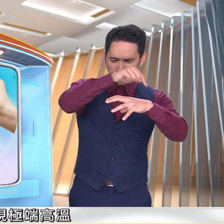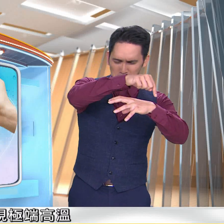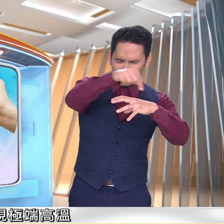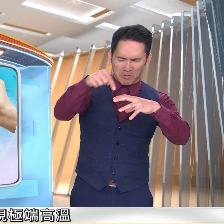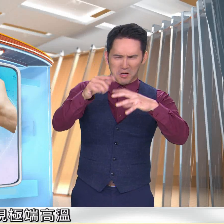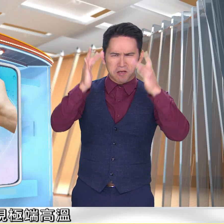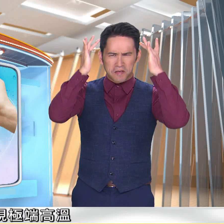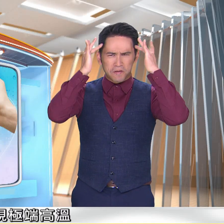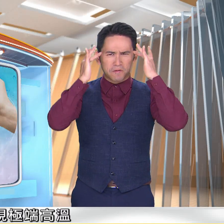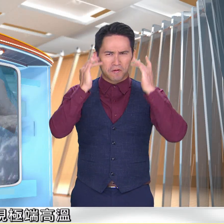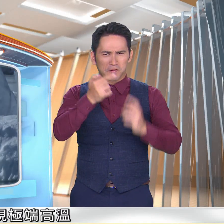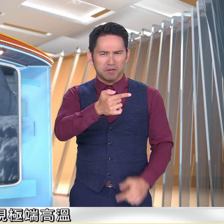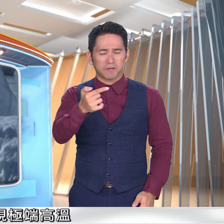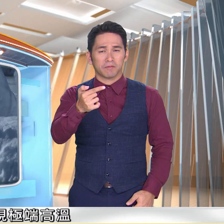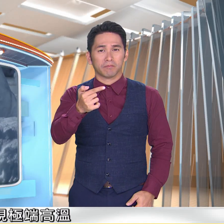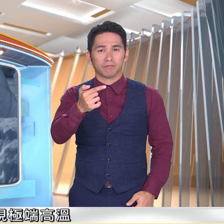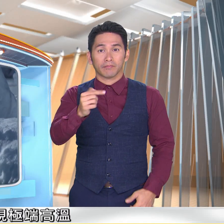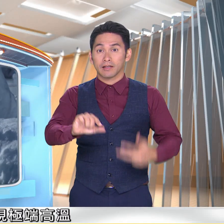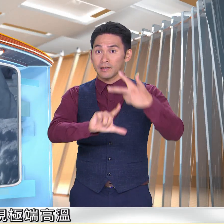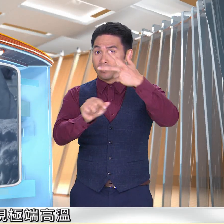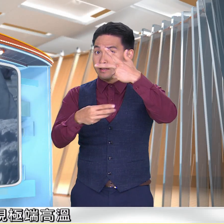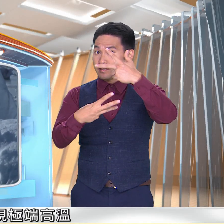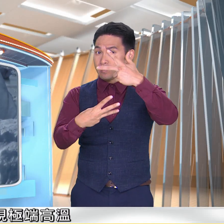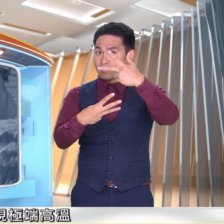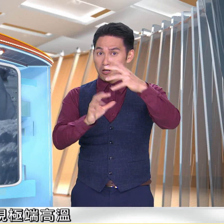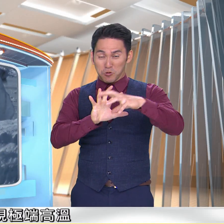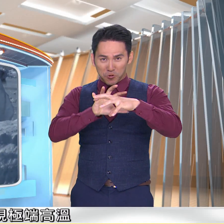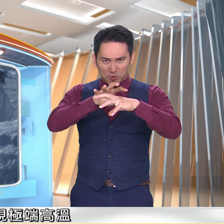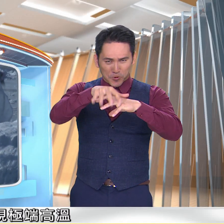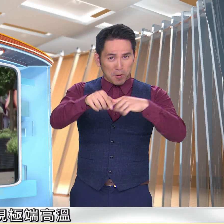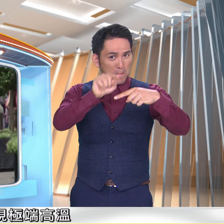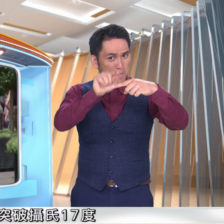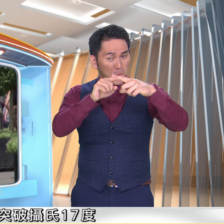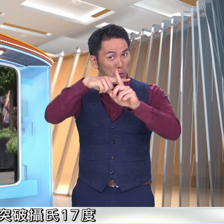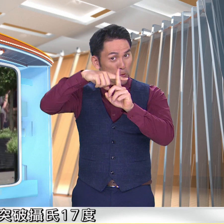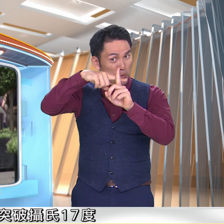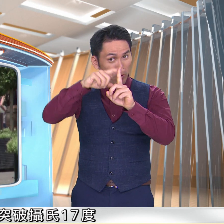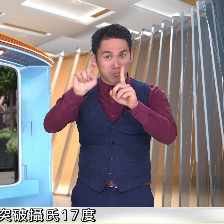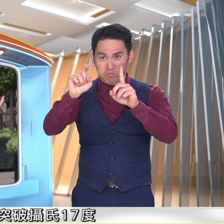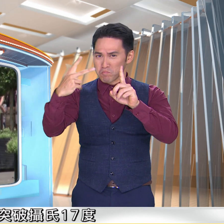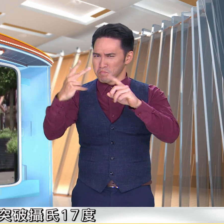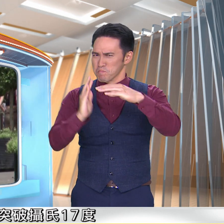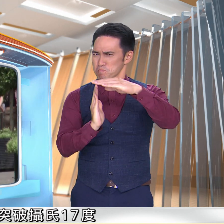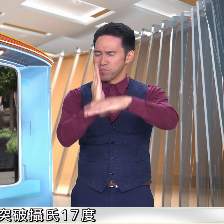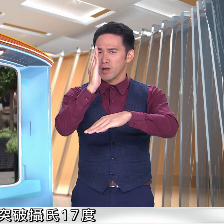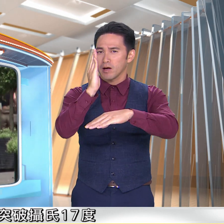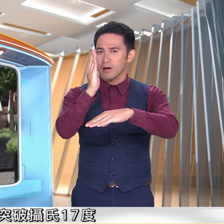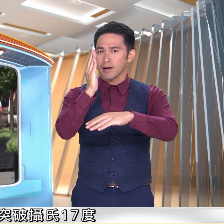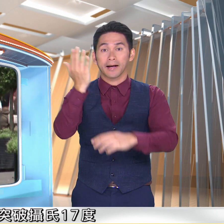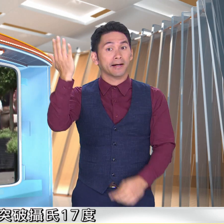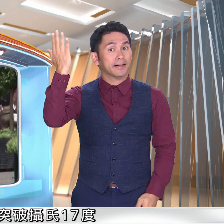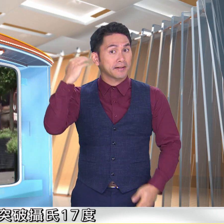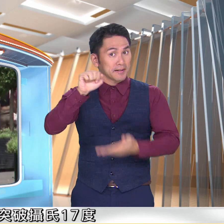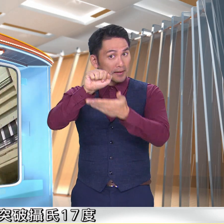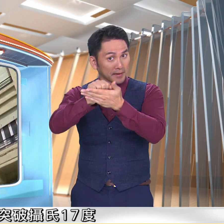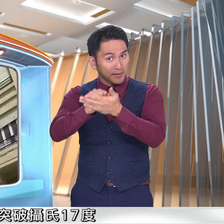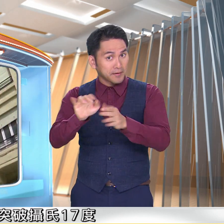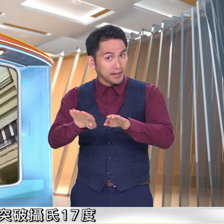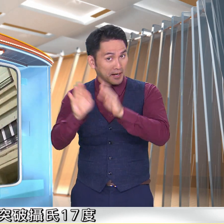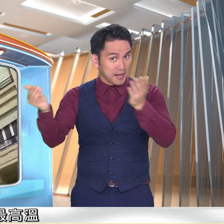全球许多地方出现极端高温。7月3号，全球均温突破了摄氏17度，创下有